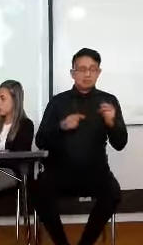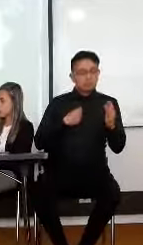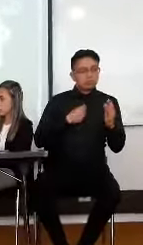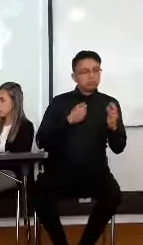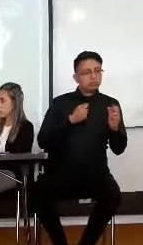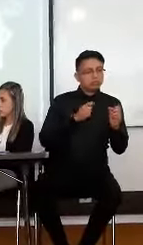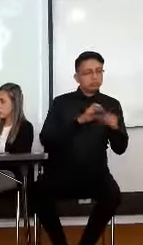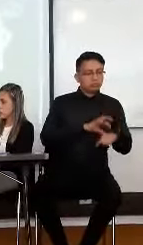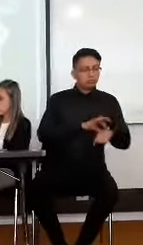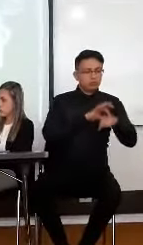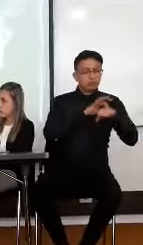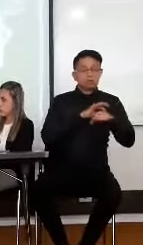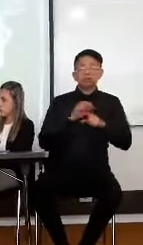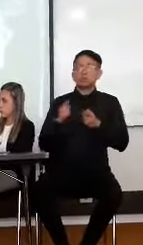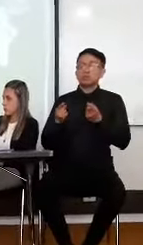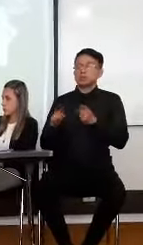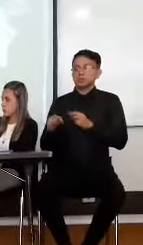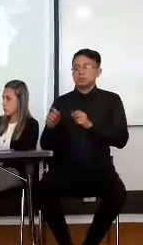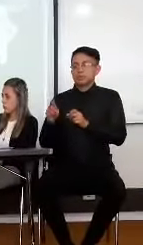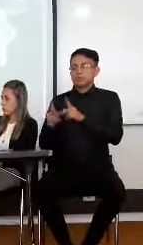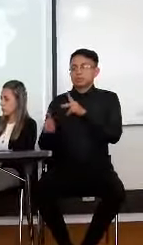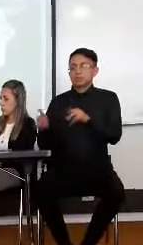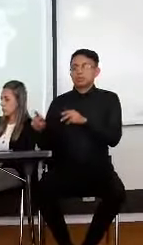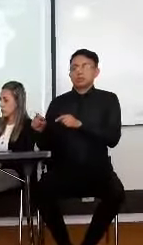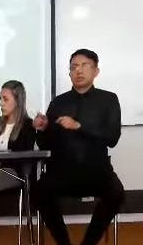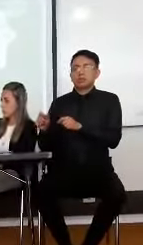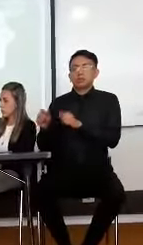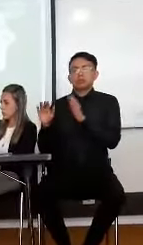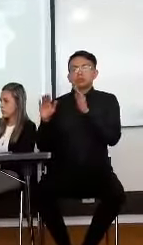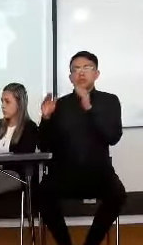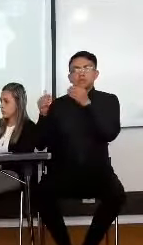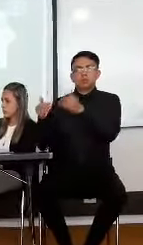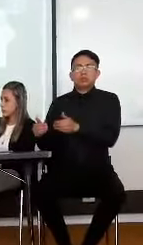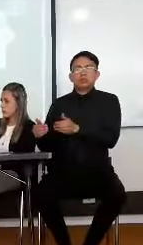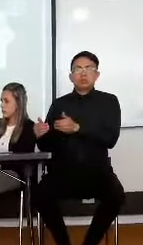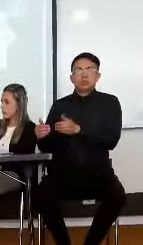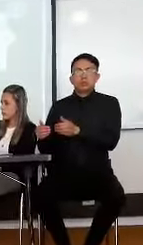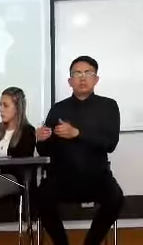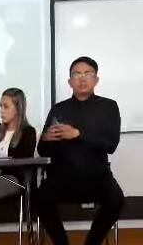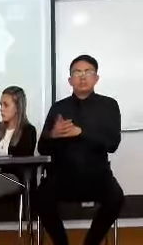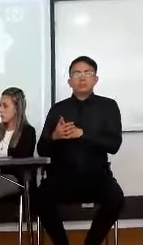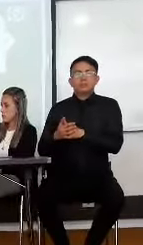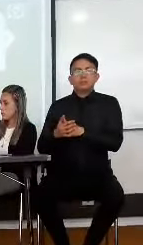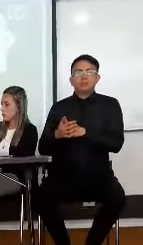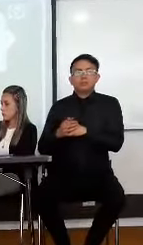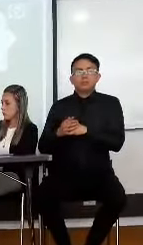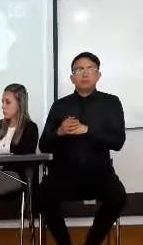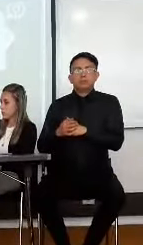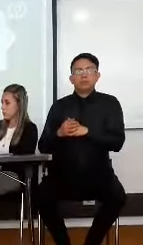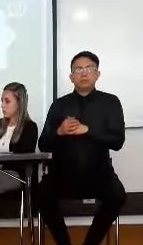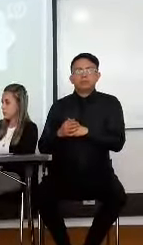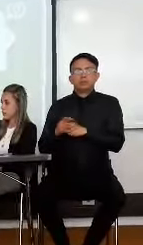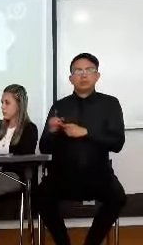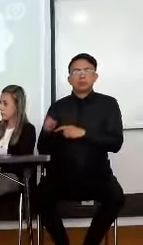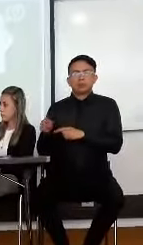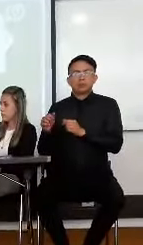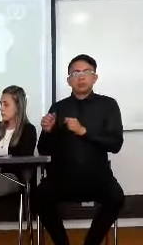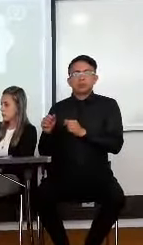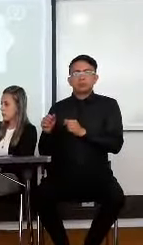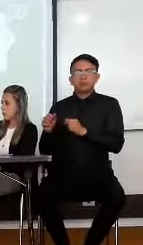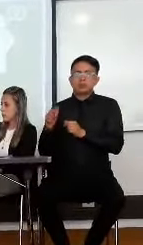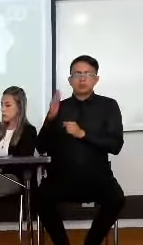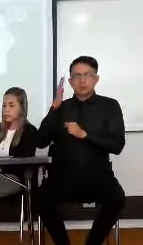profesionales como para las personas a las cuales va dirigida principalmente, que es las personas que requieren algún apoyo. Y digo algún apoyo porque